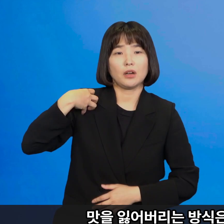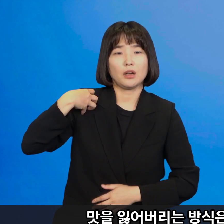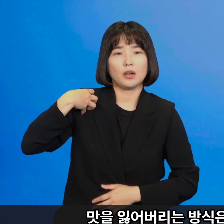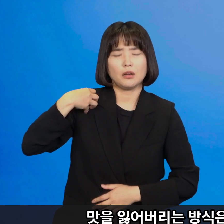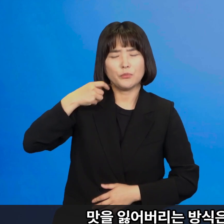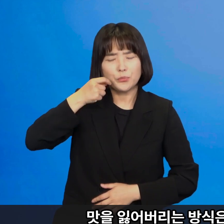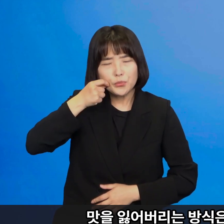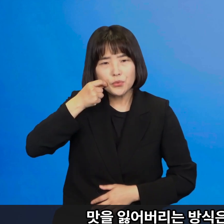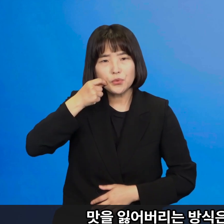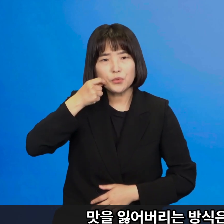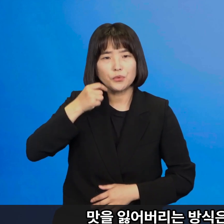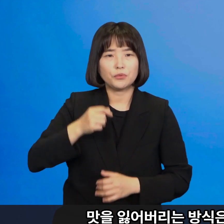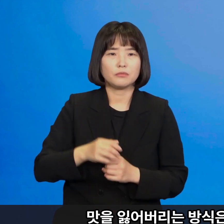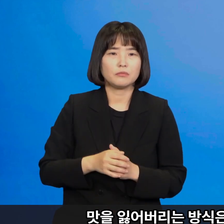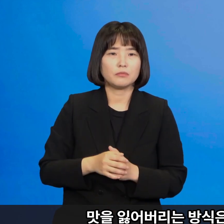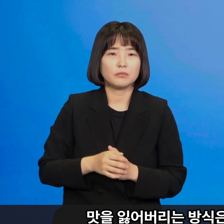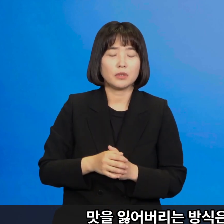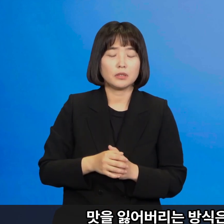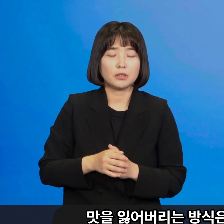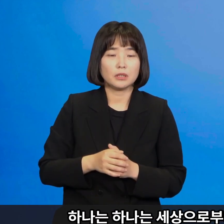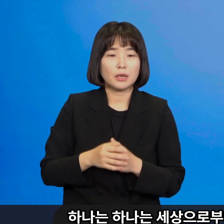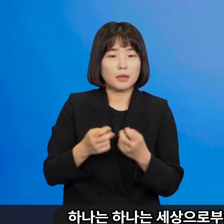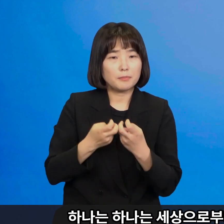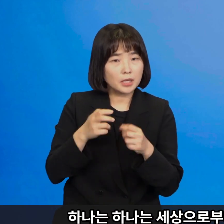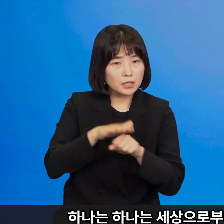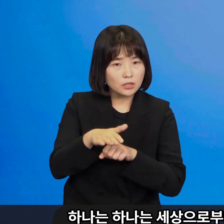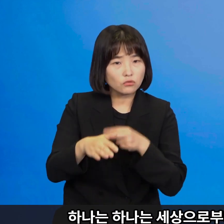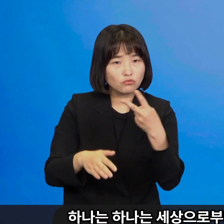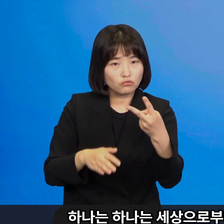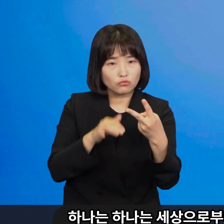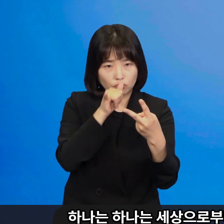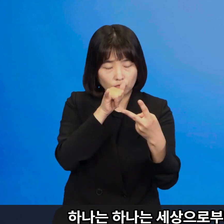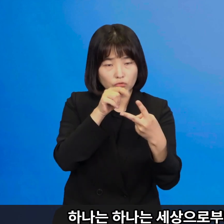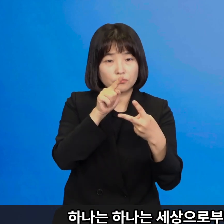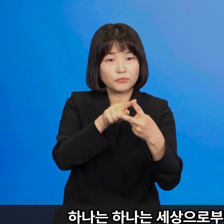못하고 맛을 잃어버리는 방식은 크게 두 가지가 있습니다. 하나는